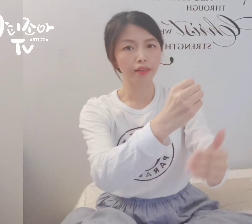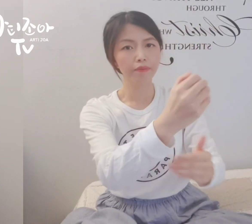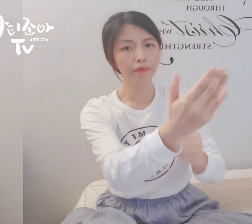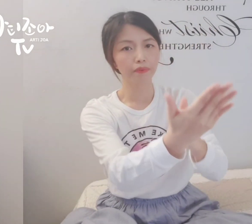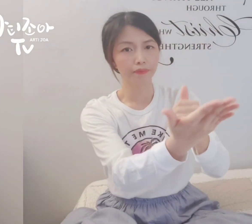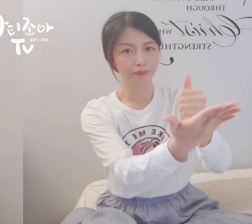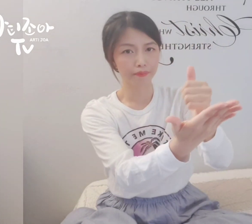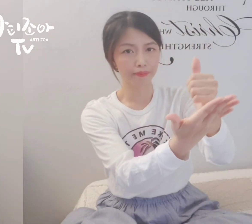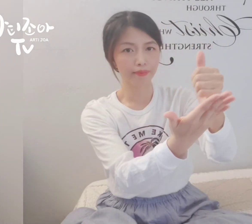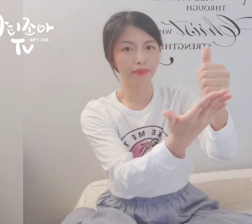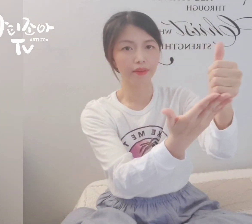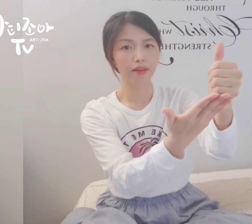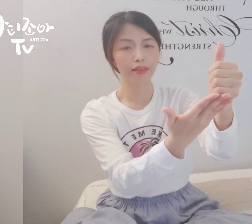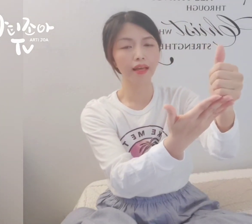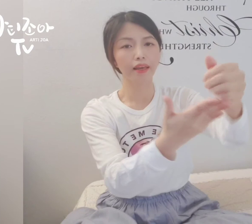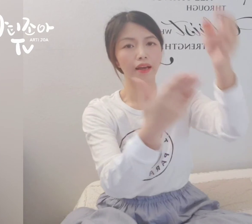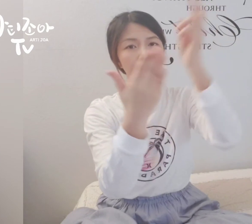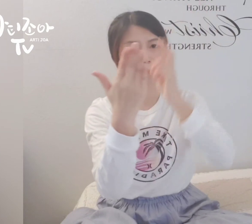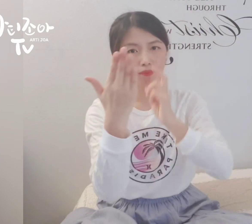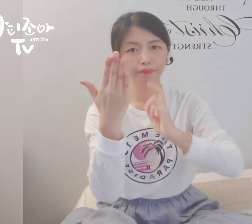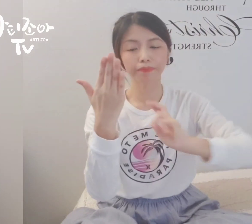하나님 찬양.